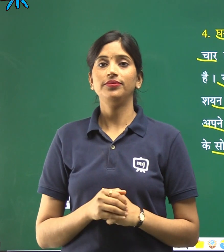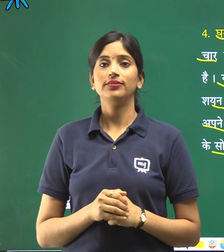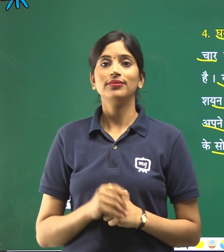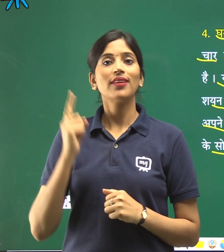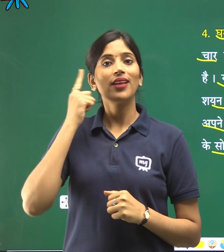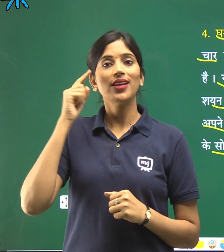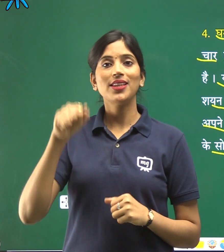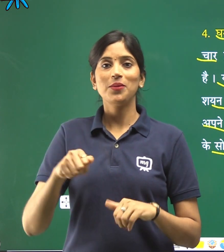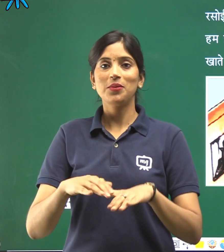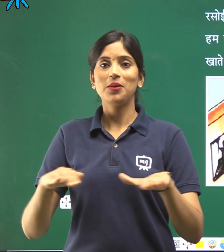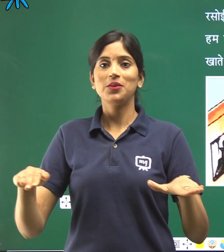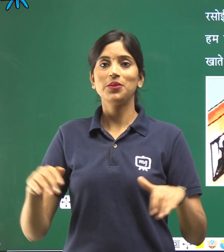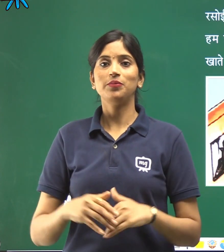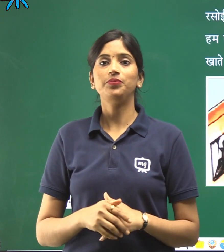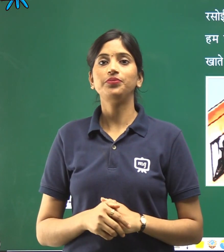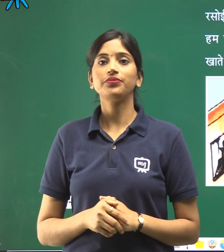समझ में आया बच्चों?